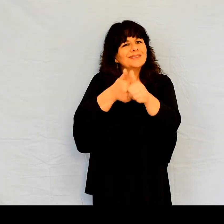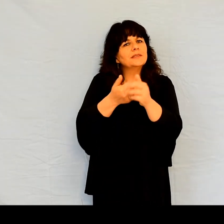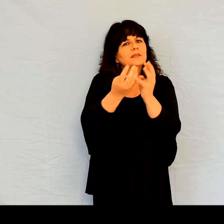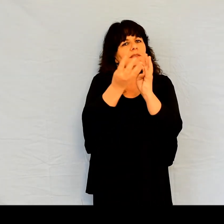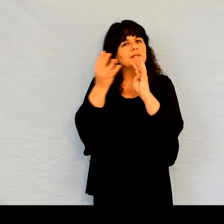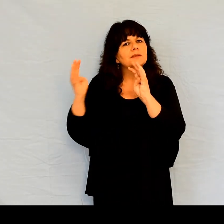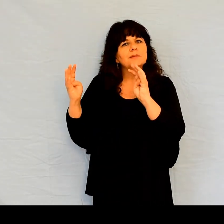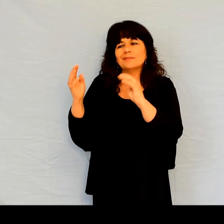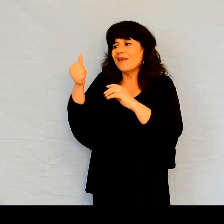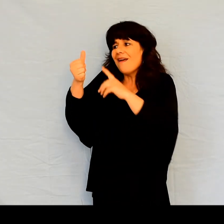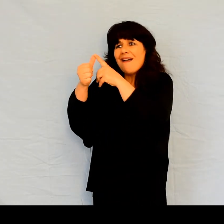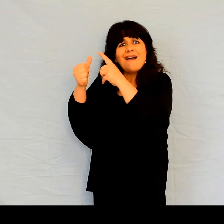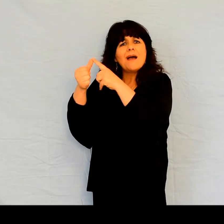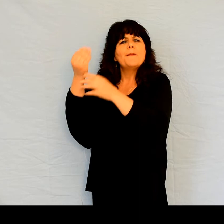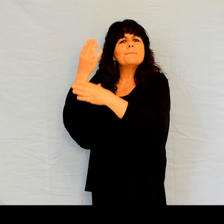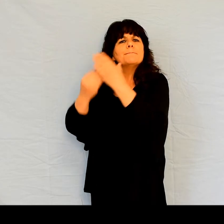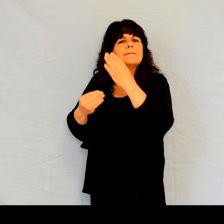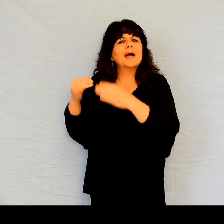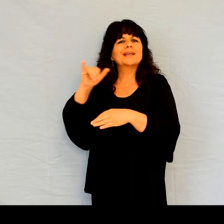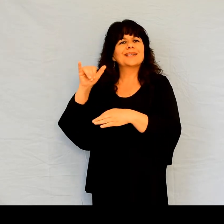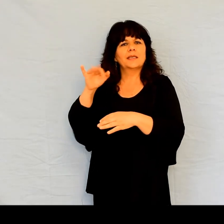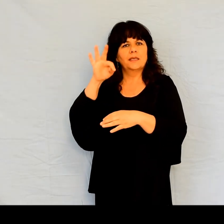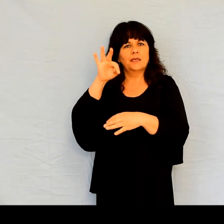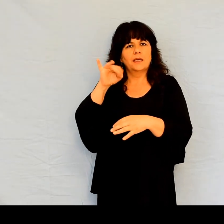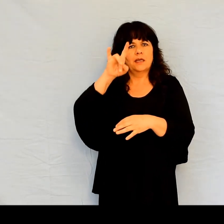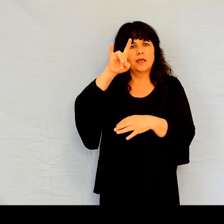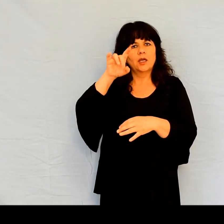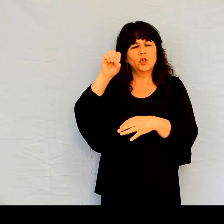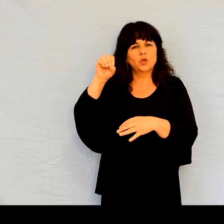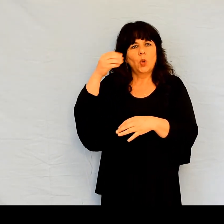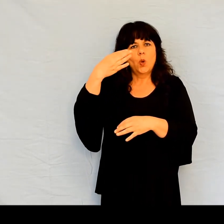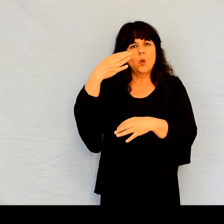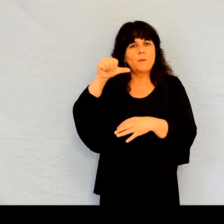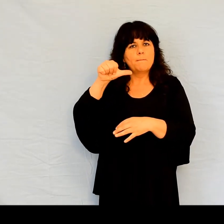Thomas, appelé Didyme, c'est-à-dire jumeau,